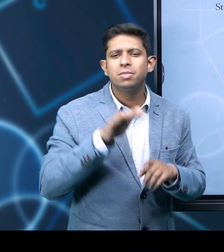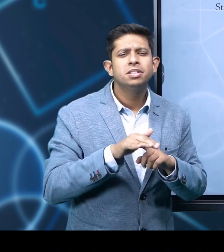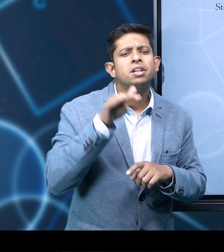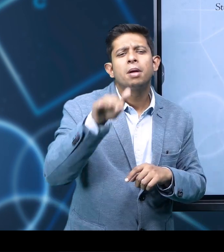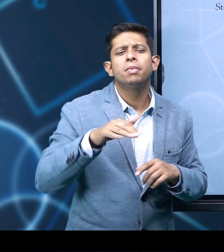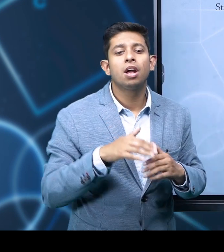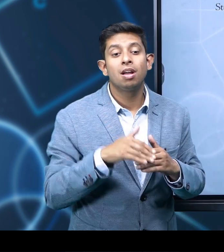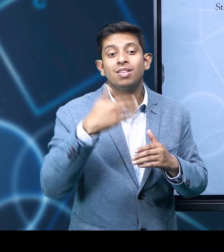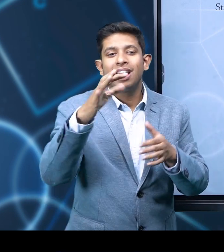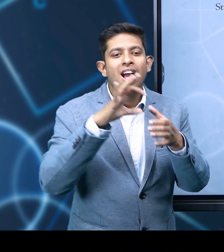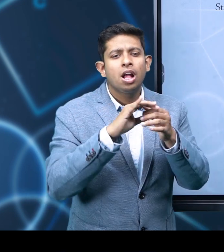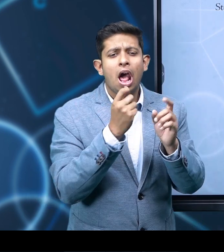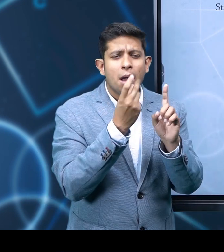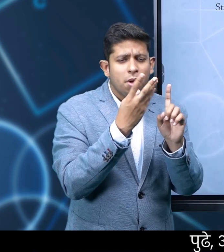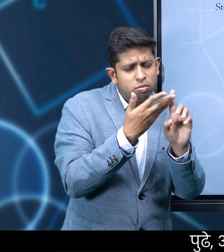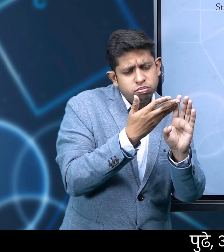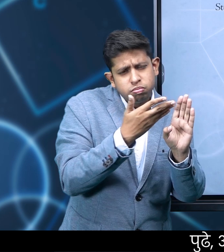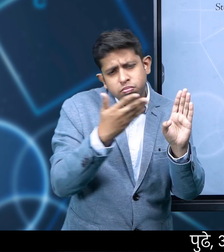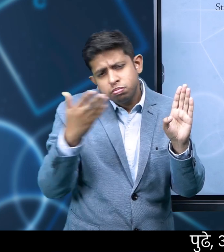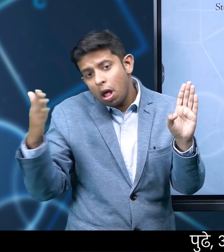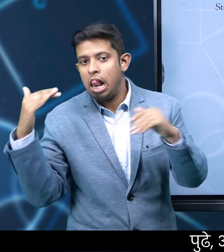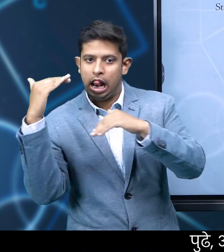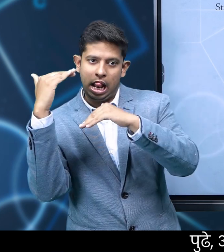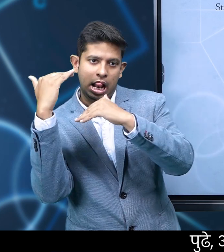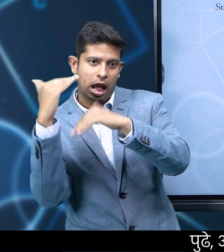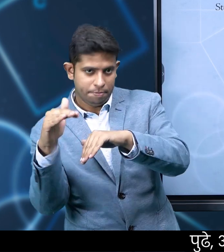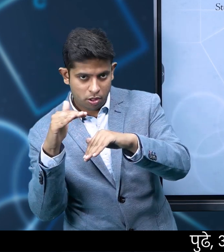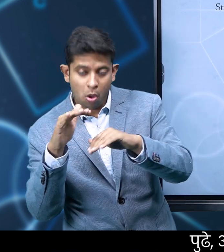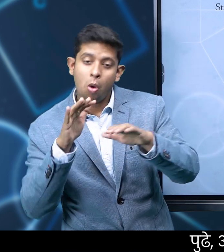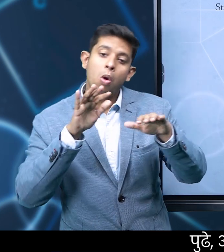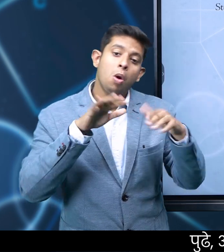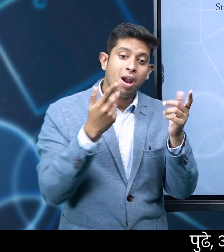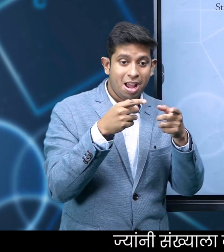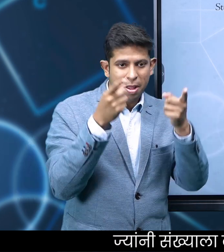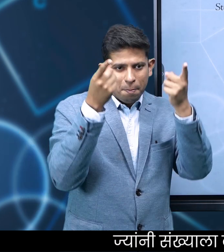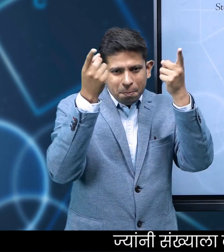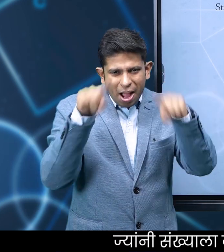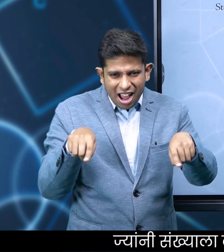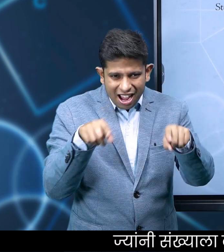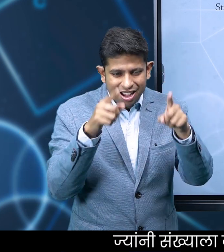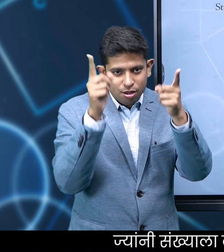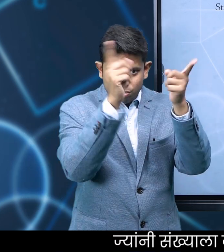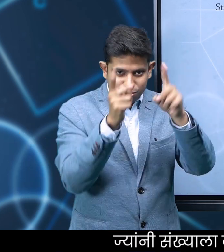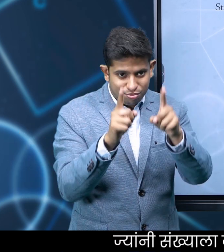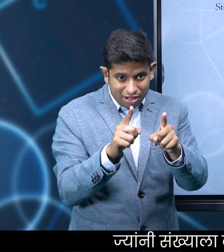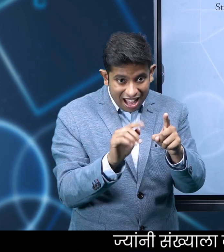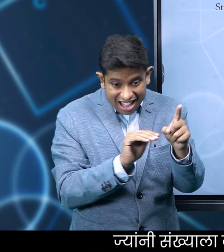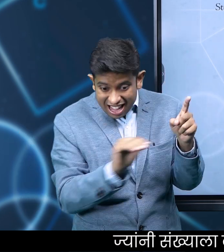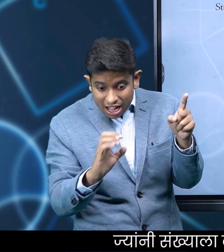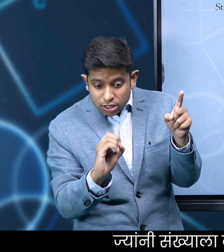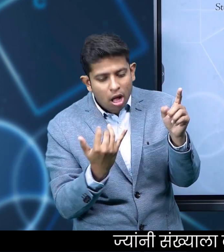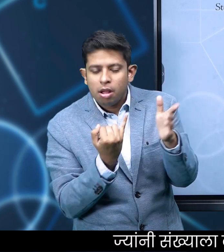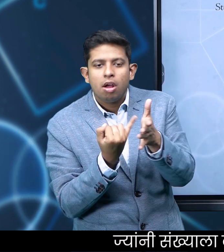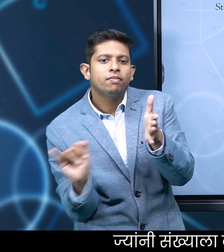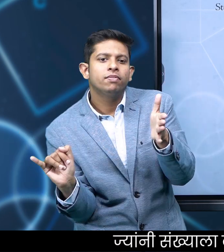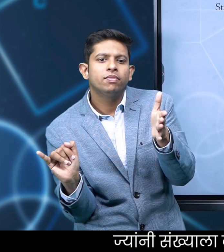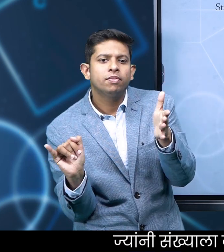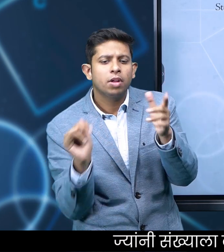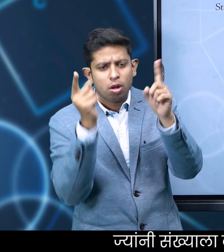चरण 5. पुढे अशा मर्यादित संख्या आहेत ज्यांनी संख्येला कोणताही उर्वरित न